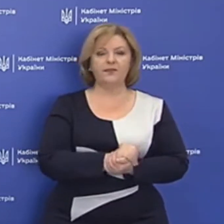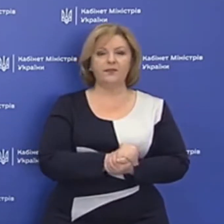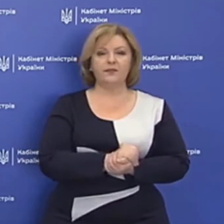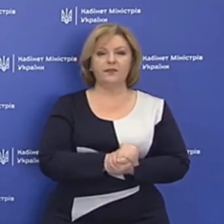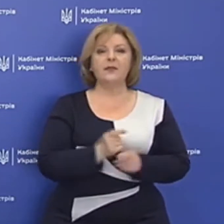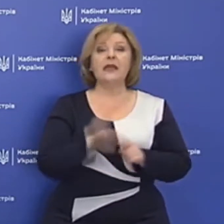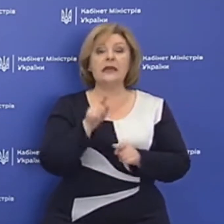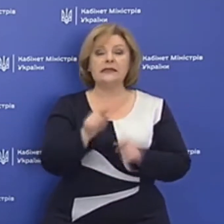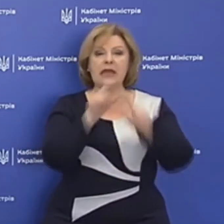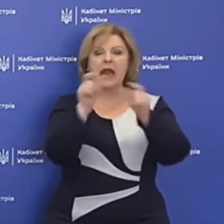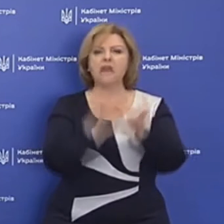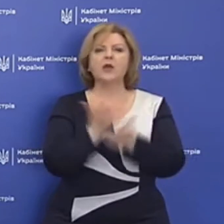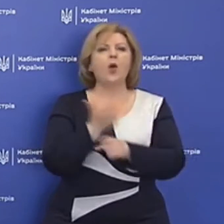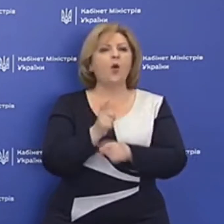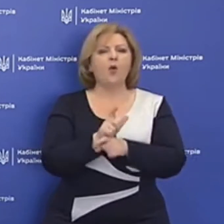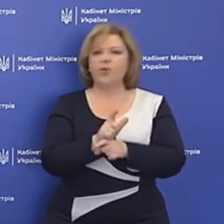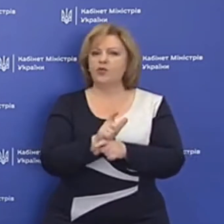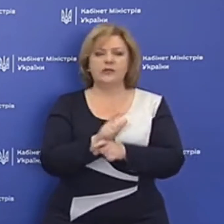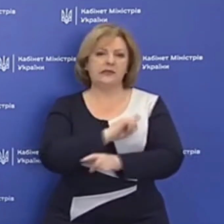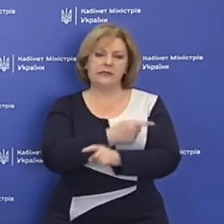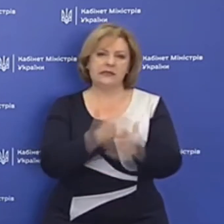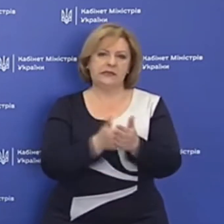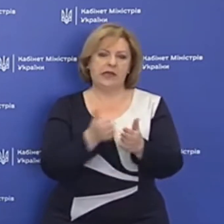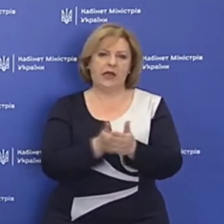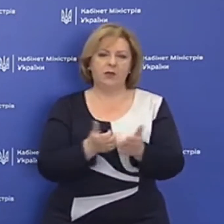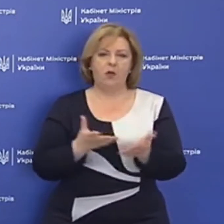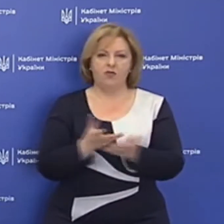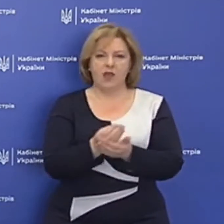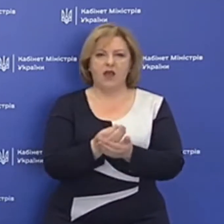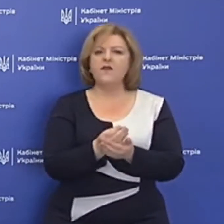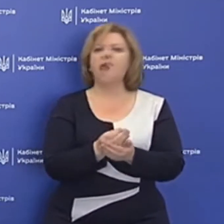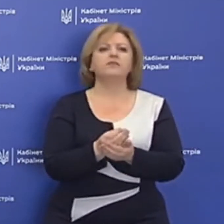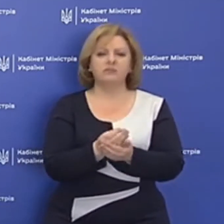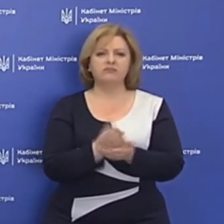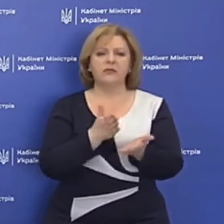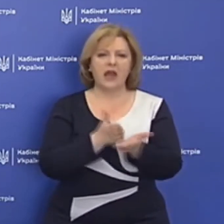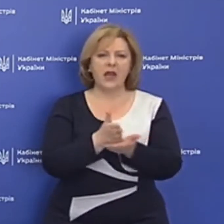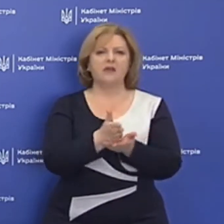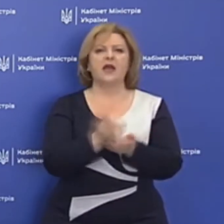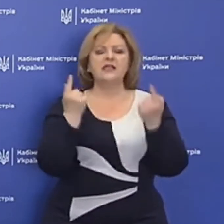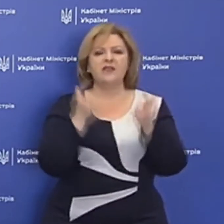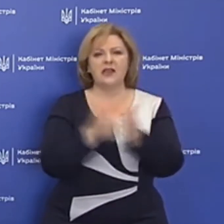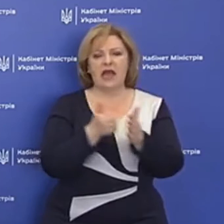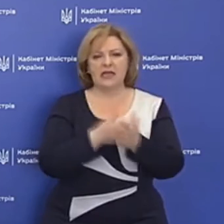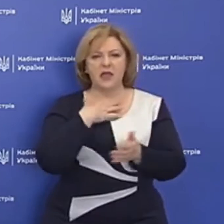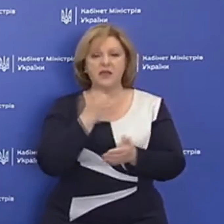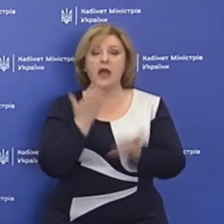цей заклад дуже сильно недофінансований. Він іде з дуже великим дефіцитом, якщо порівняти